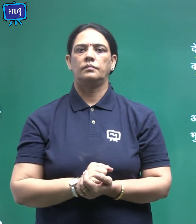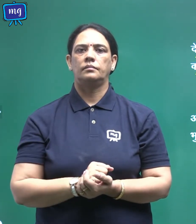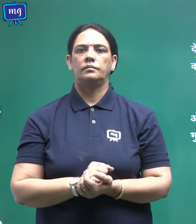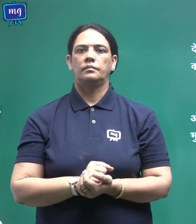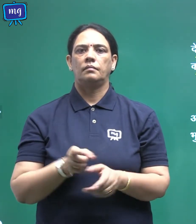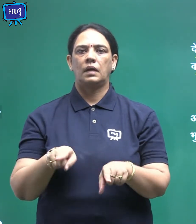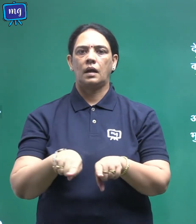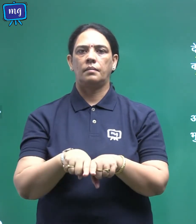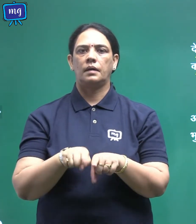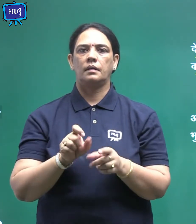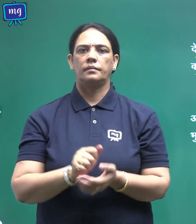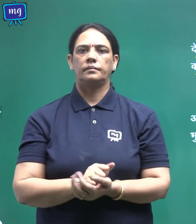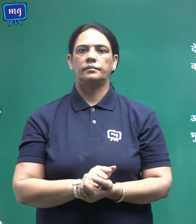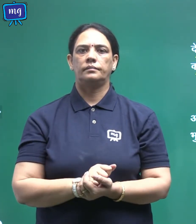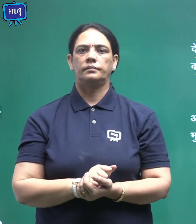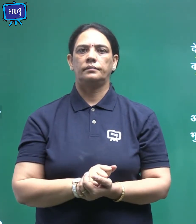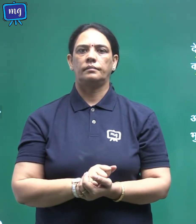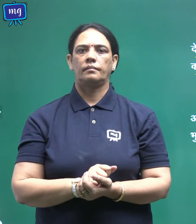बराबर